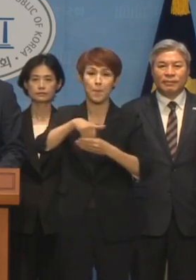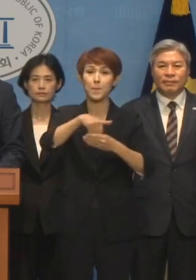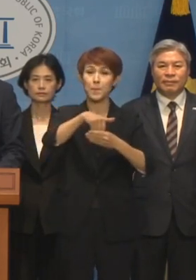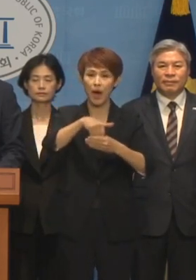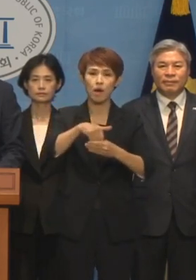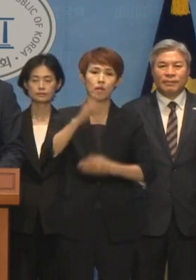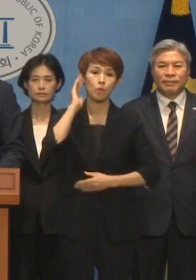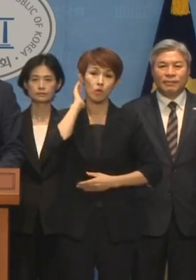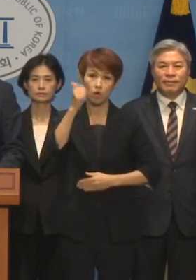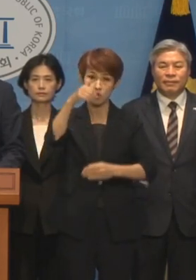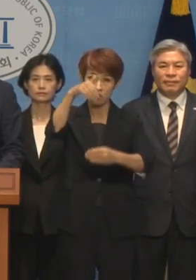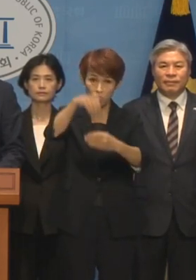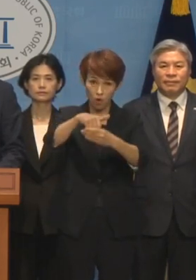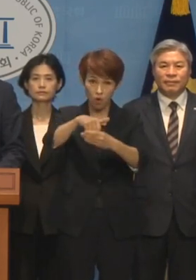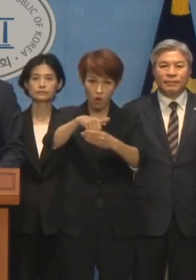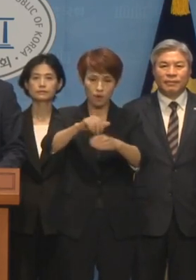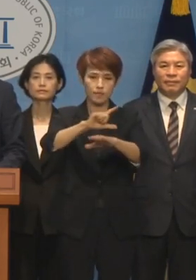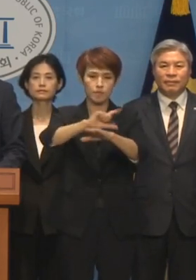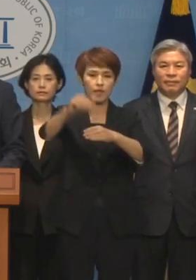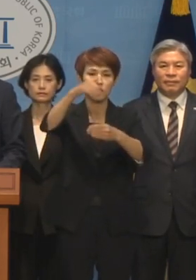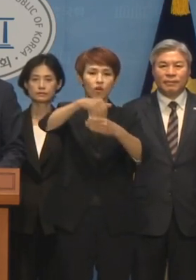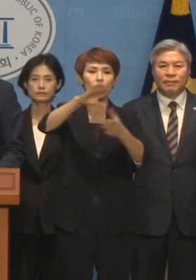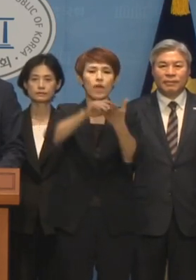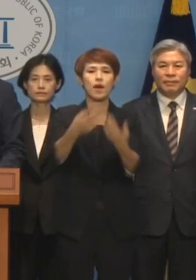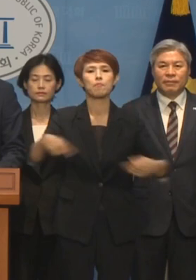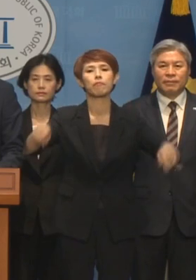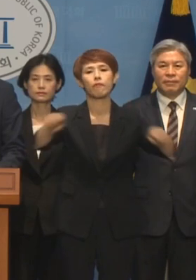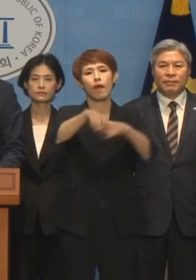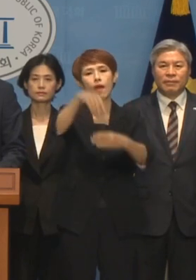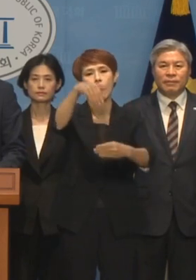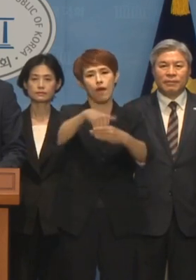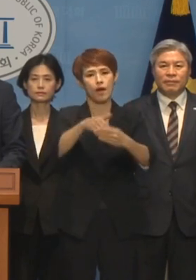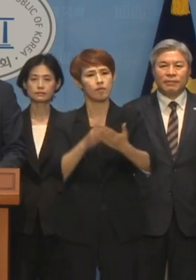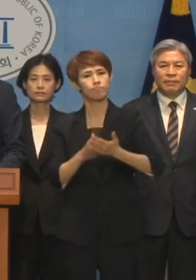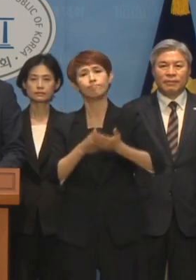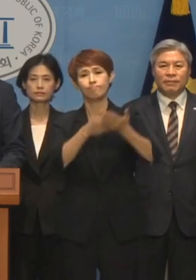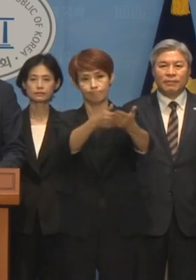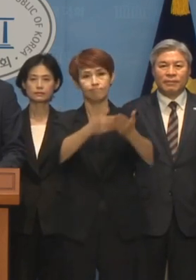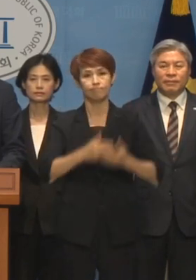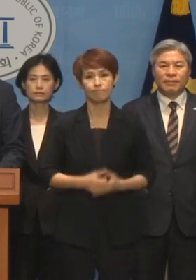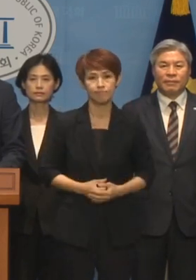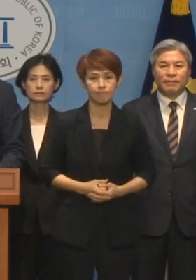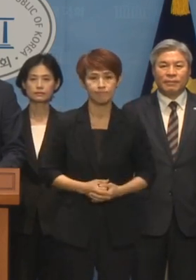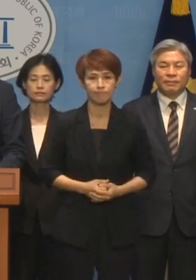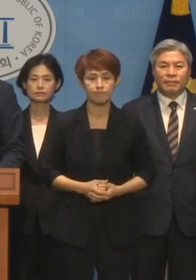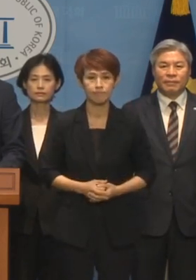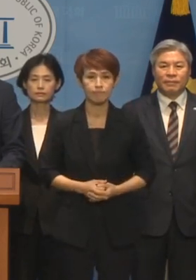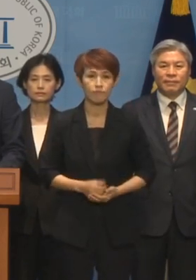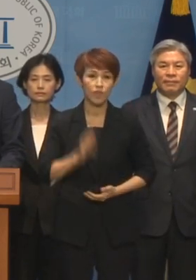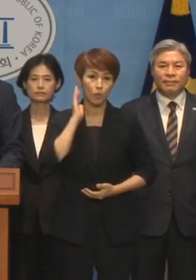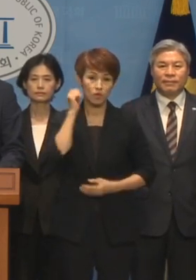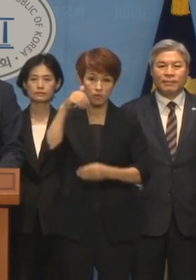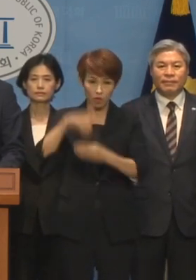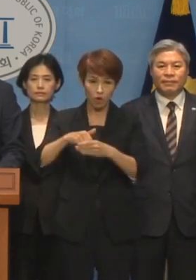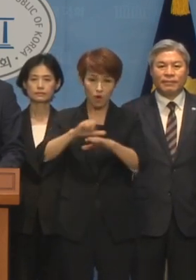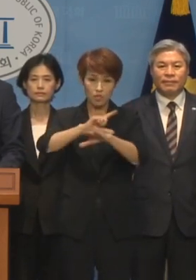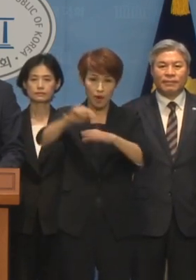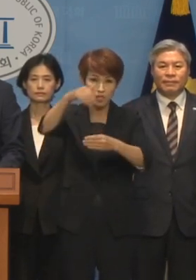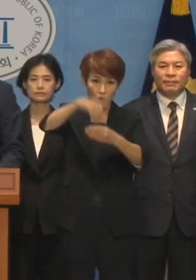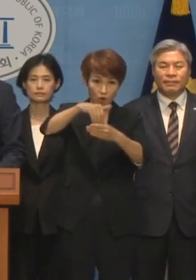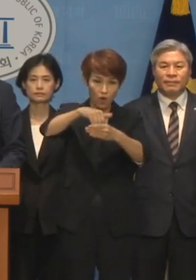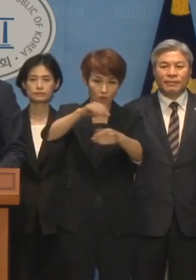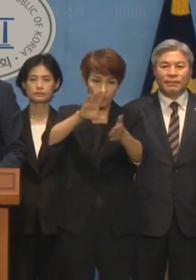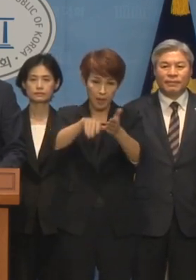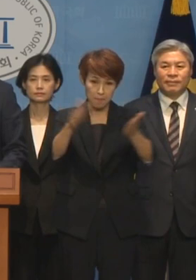대통령 선거를 지방선거 때 함께 실시할 것을 요구합니다. 대선과 지방선거 시기를